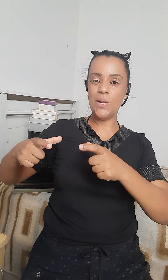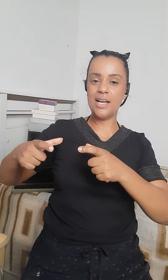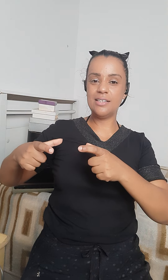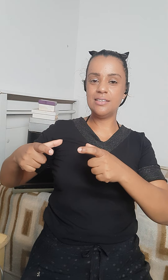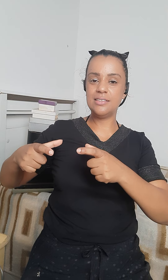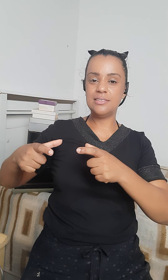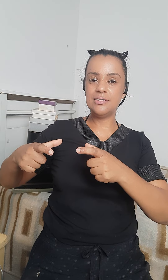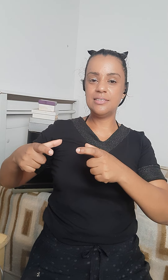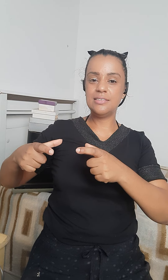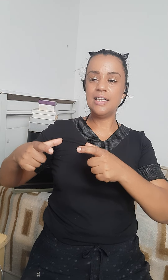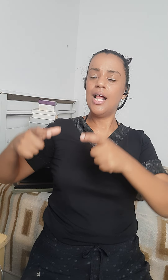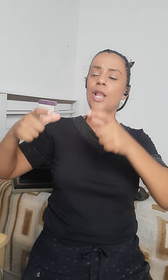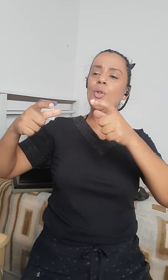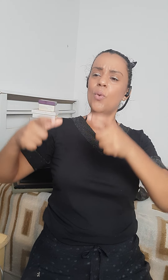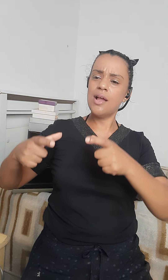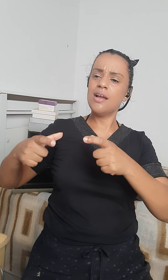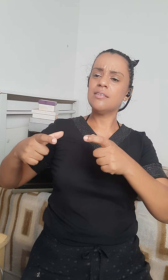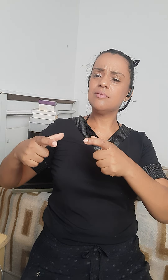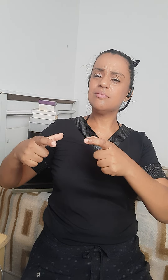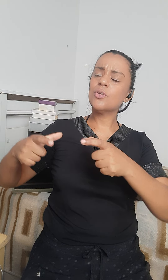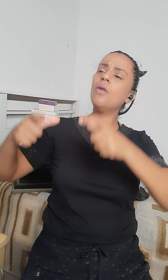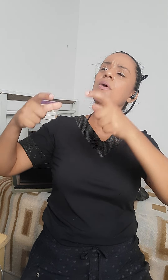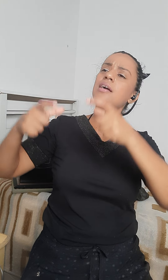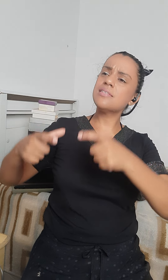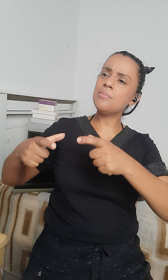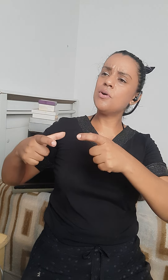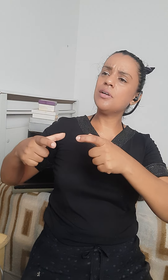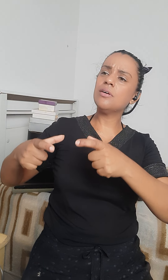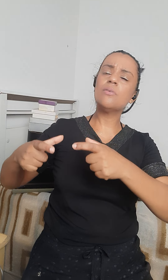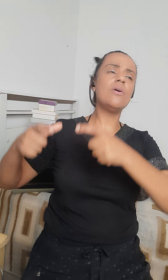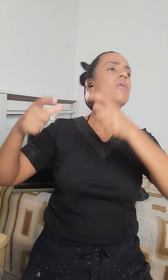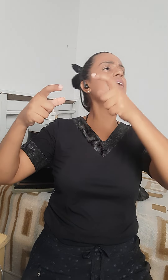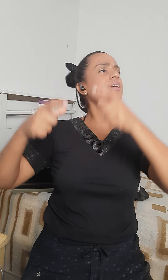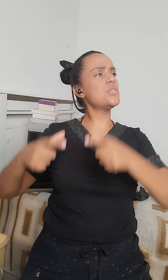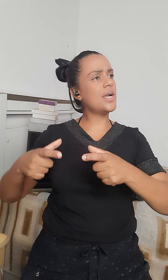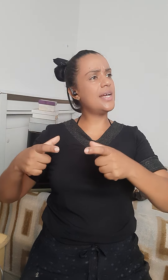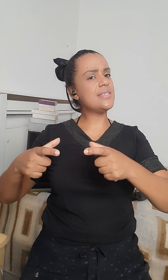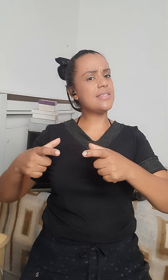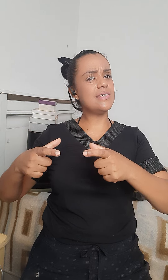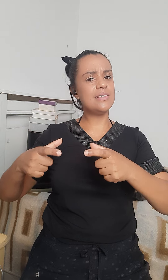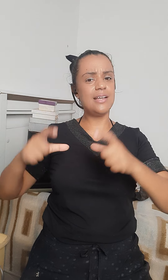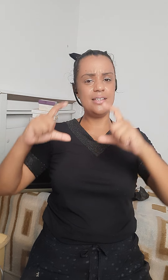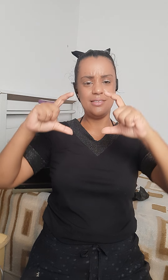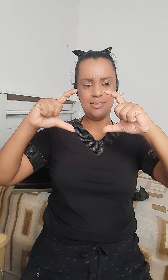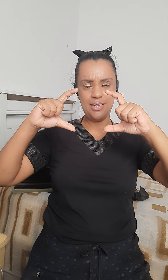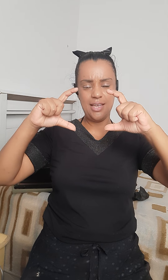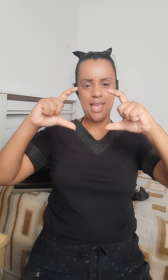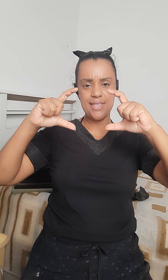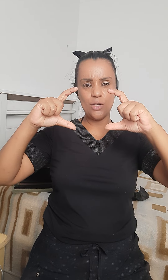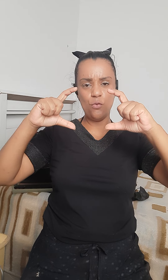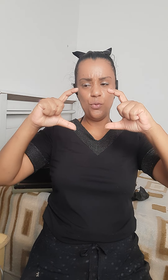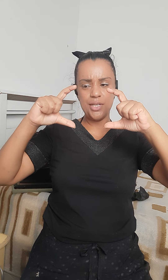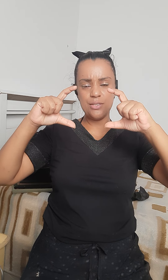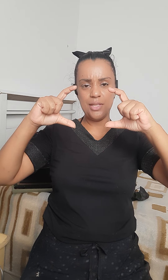lugar. Lugar. Qual lugar que você mora? Qual lugar que é a sua casa, tá? Essa configuração da